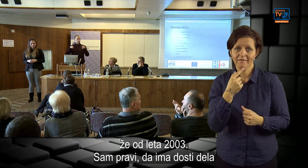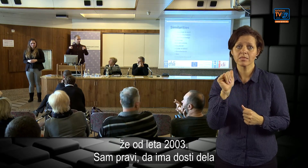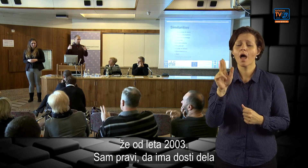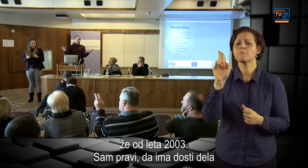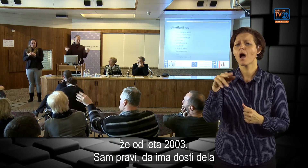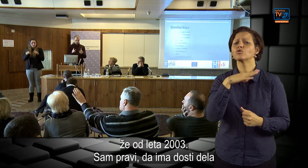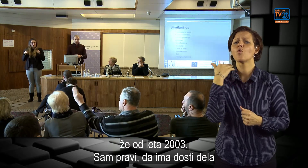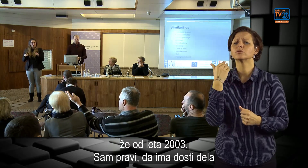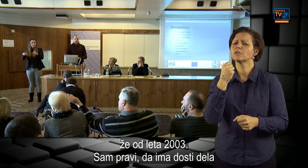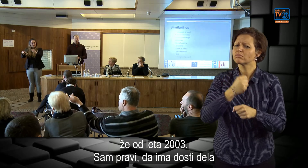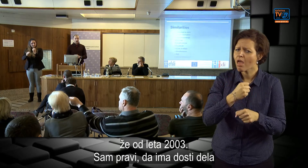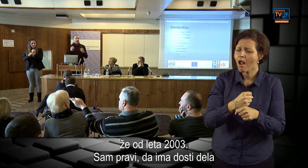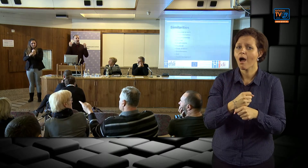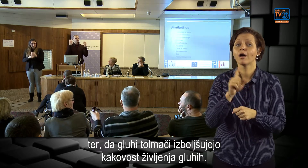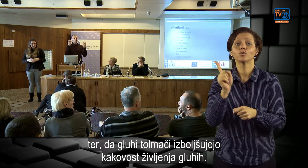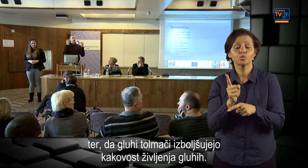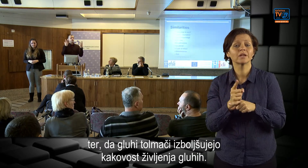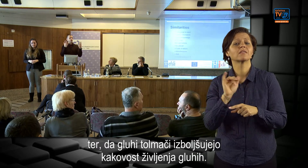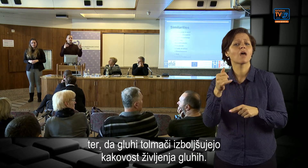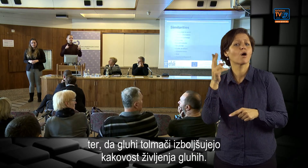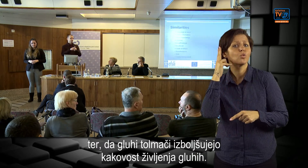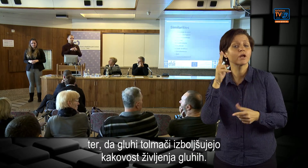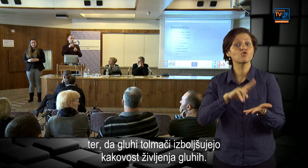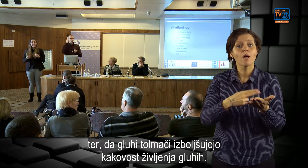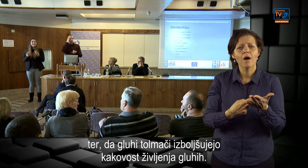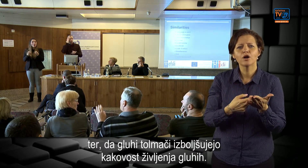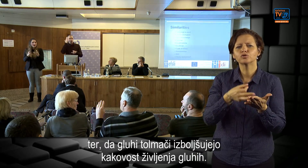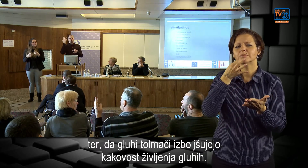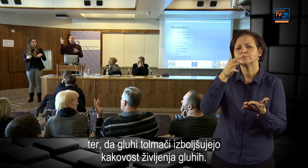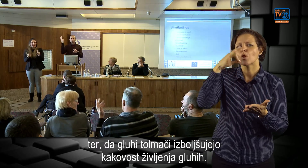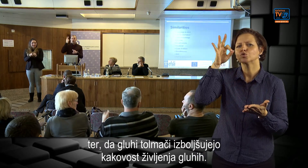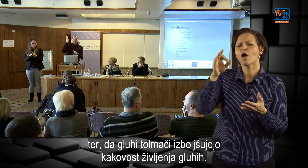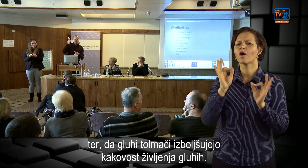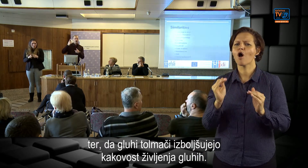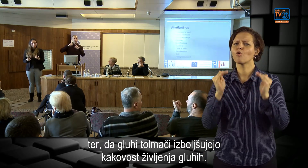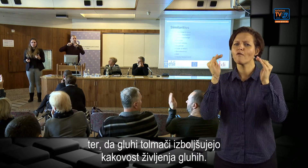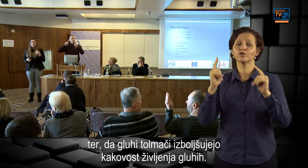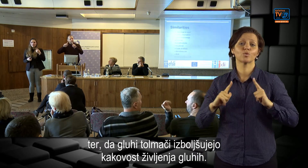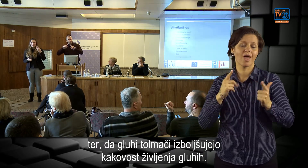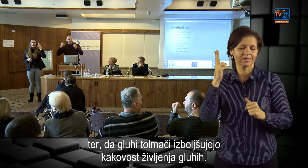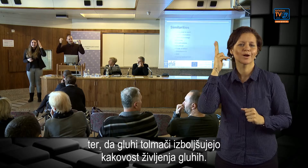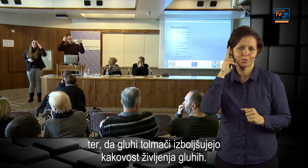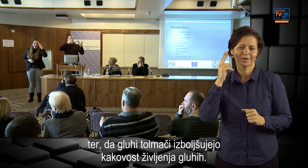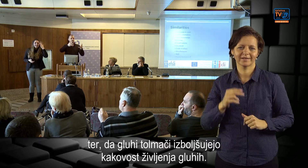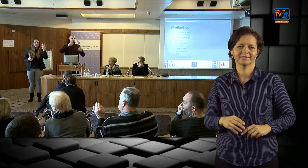Sam pravi, da ima dosti dela, ter da gluhi tolmači izboljšujejo kakovost življenja